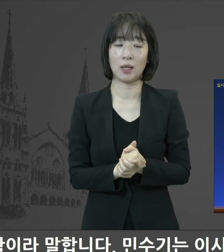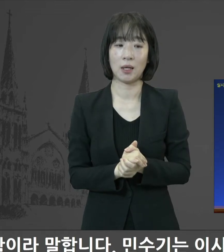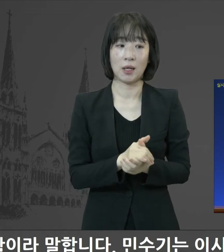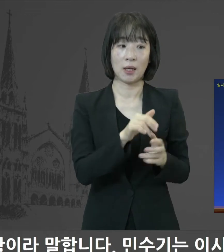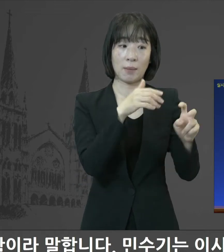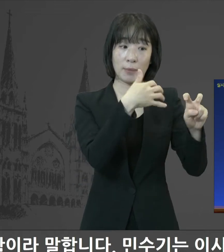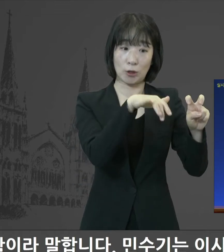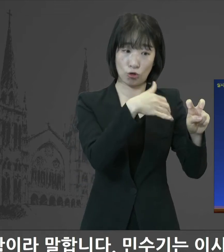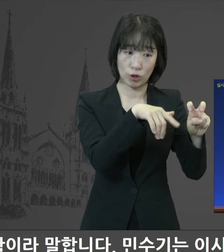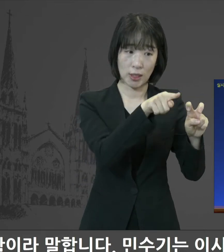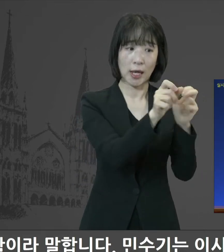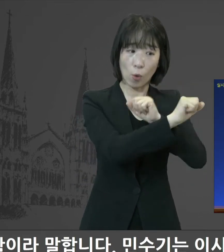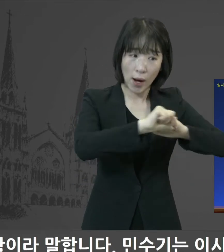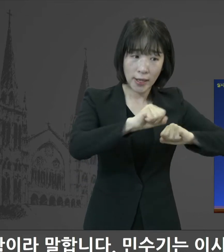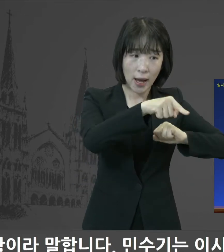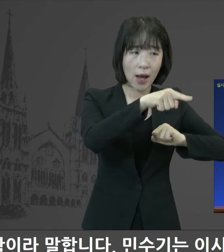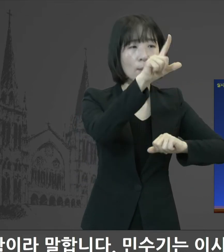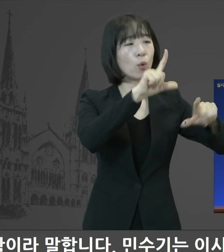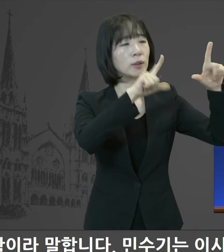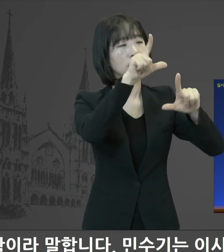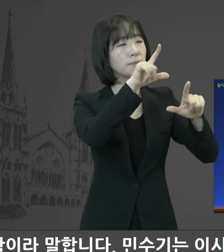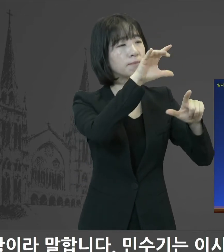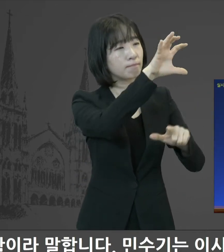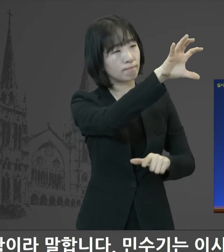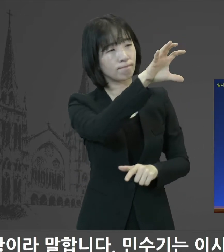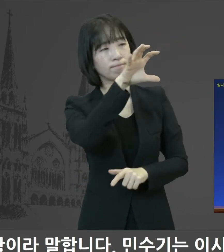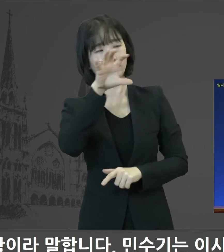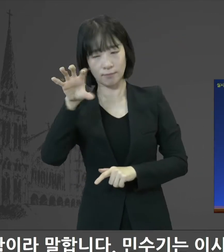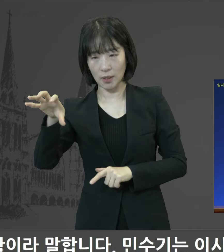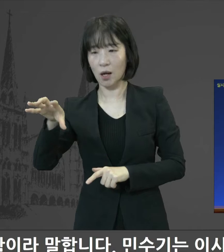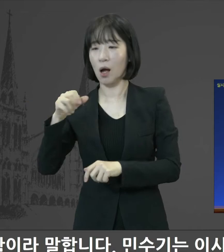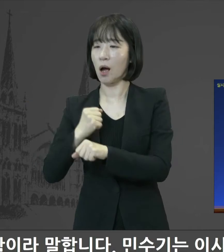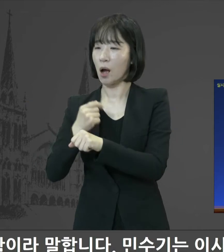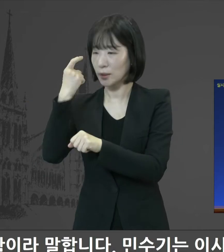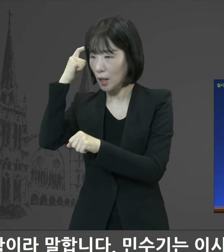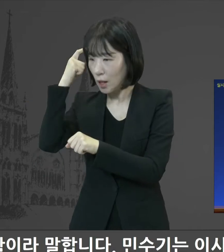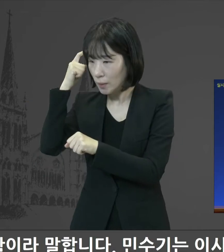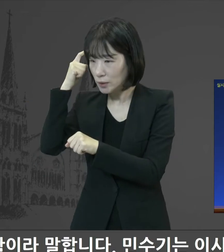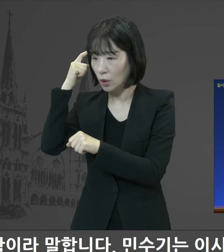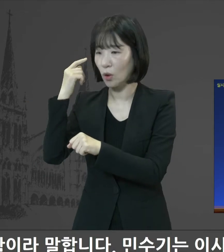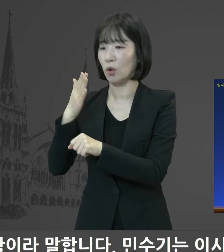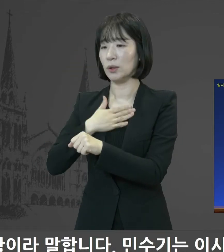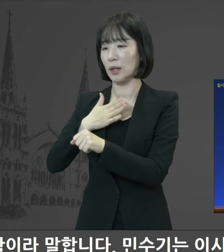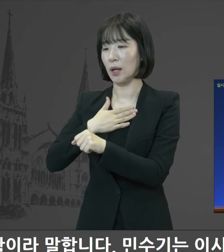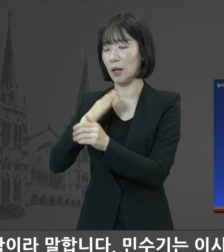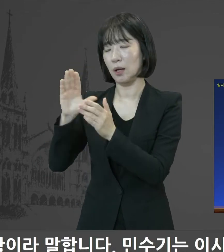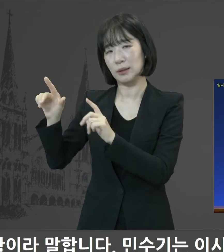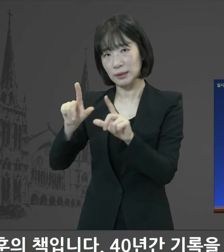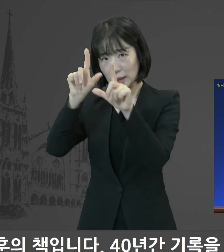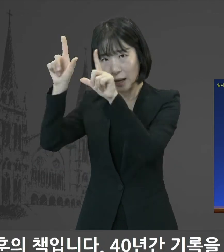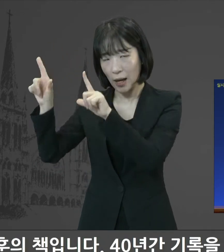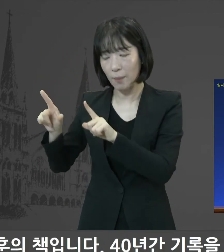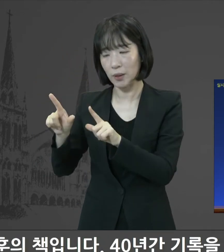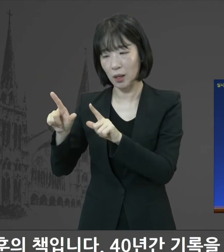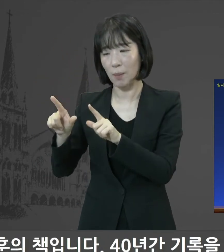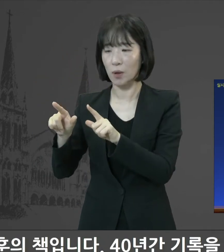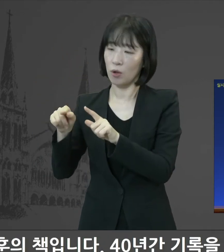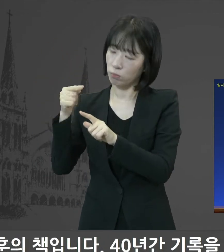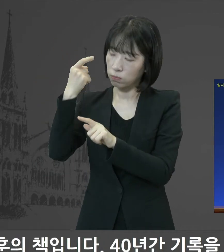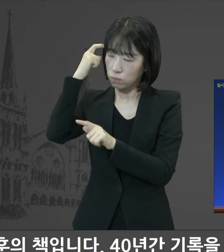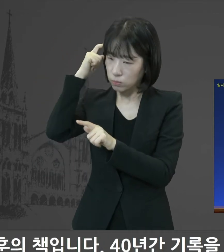우리가 반추하면서 민수기를 통해서 우리가 불가피하게 맞이하는 이 시대의 광야의 생활을